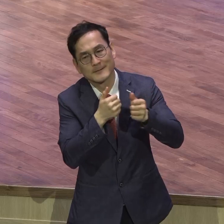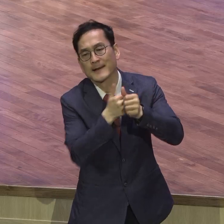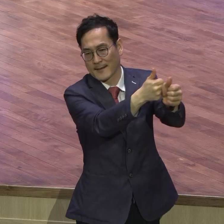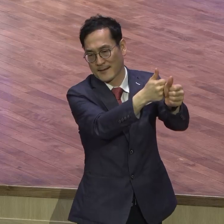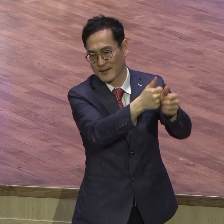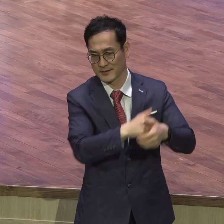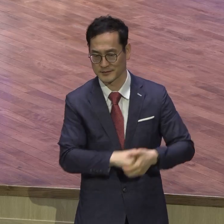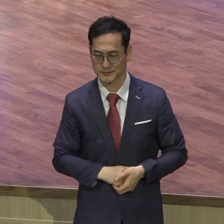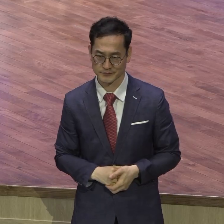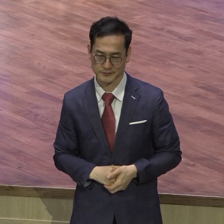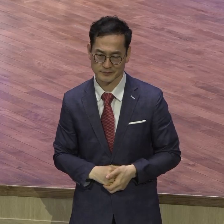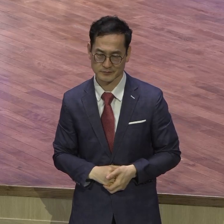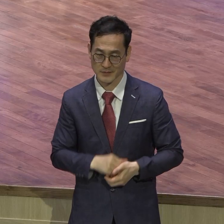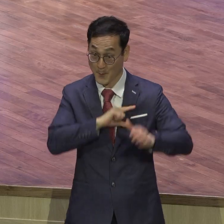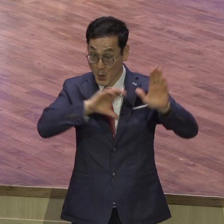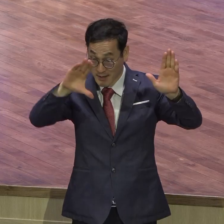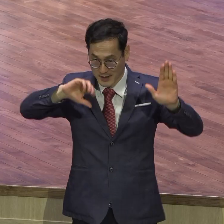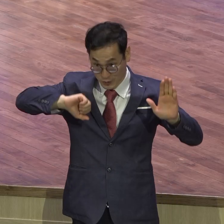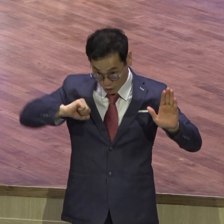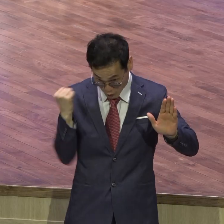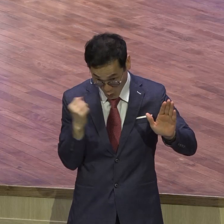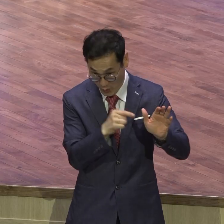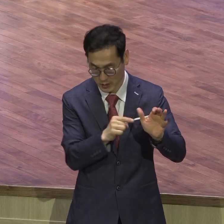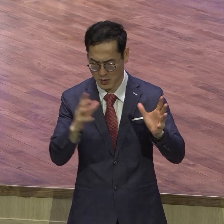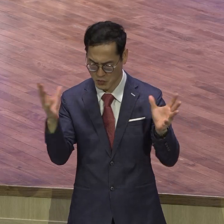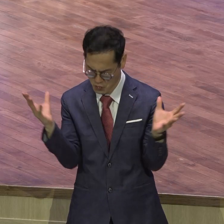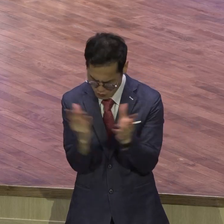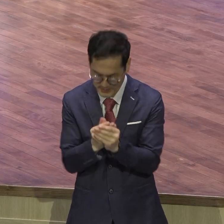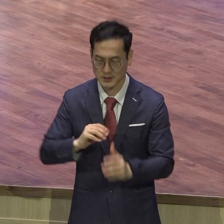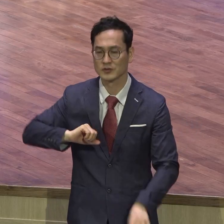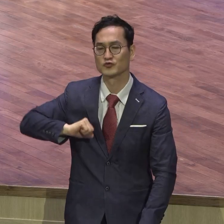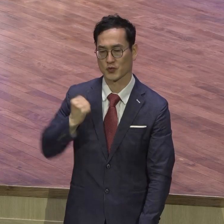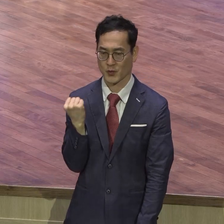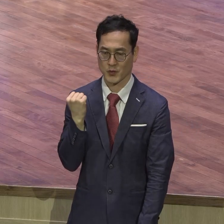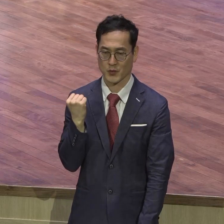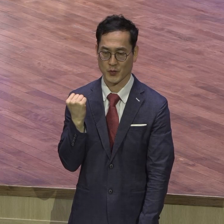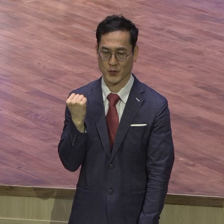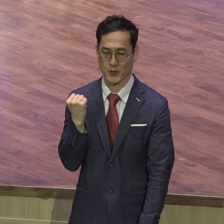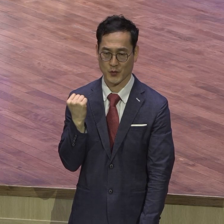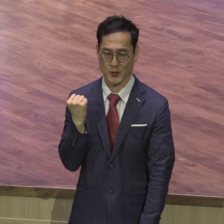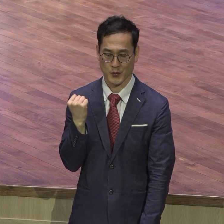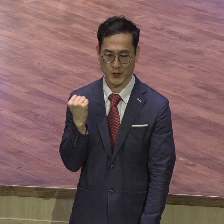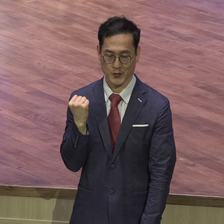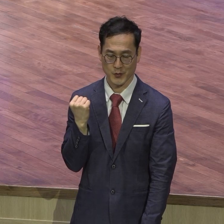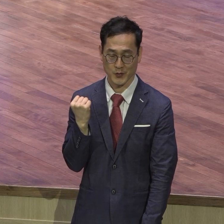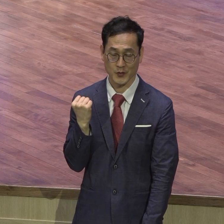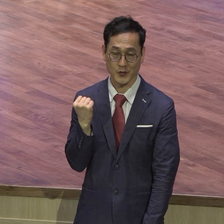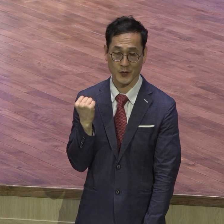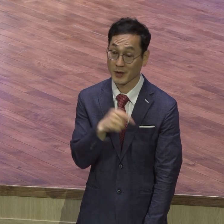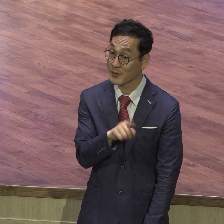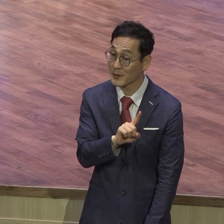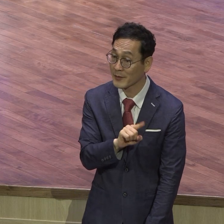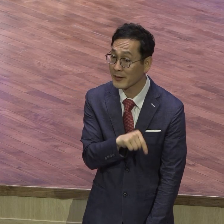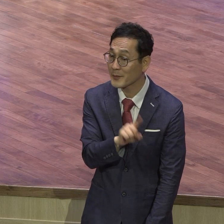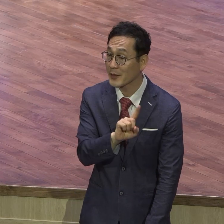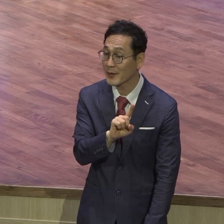모세의 순종은요 온전한 순종이에요 온전한 순종 온전한 순종이 뭐예요